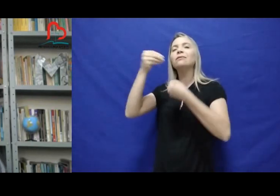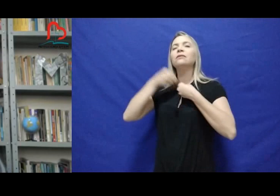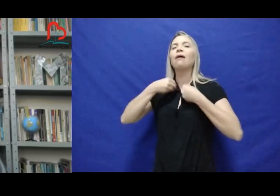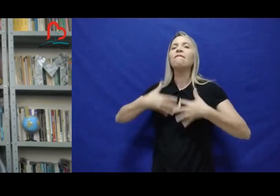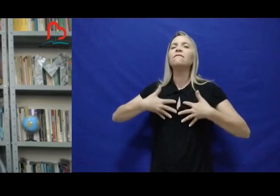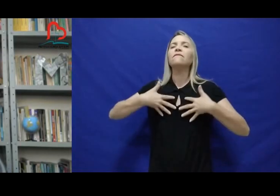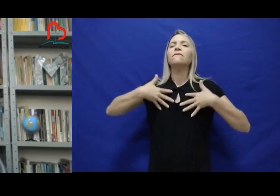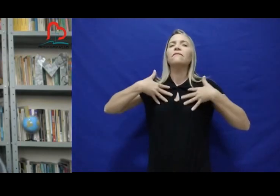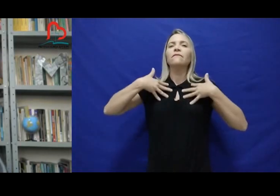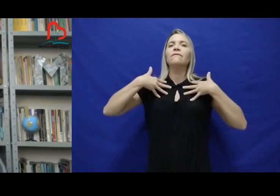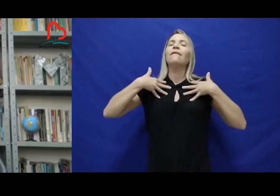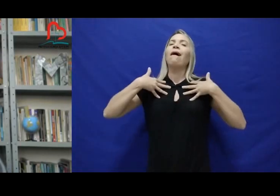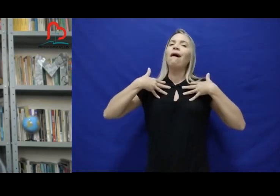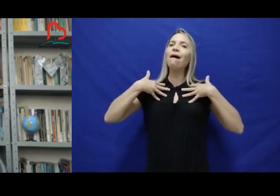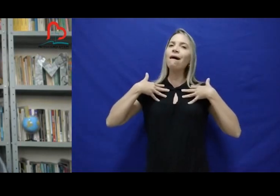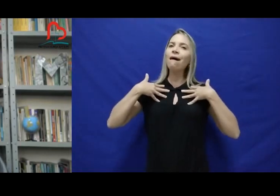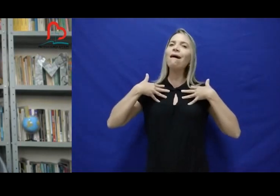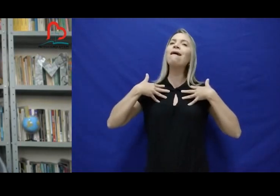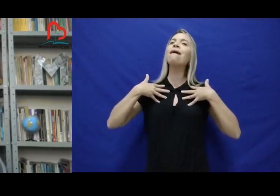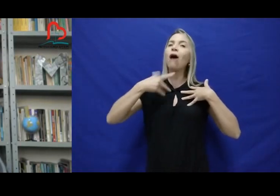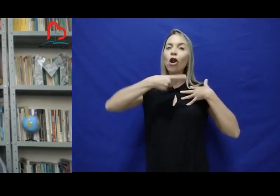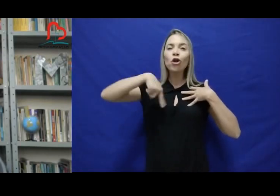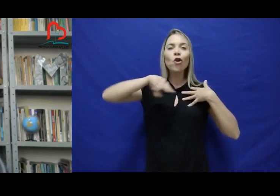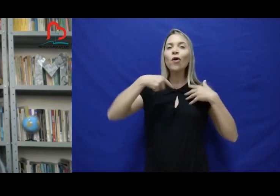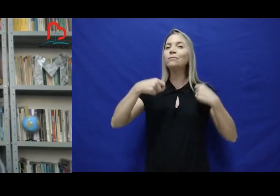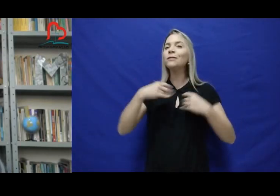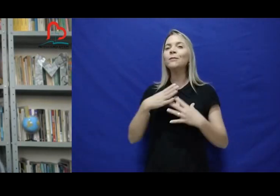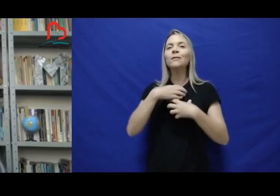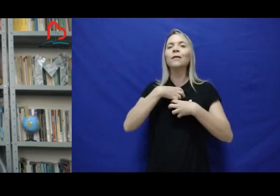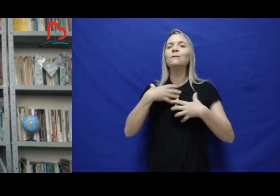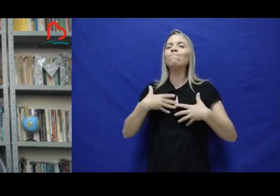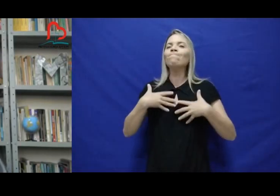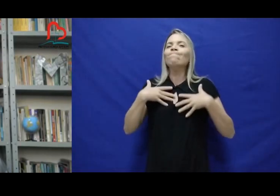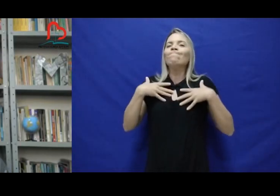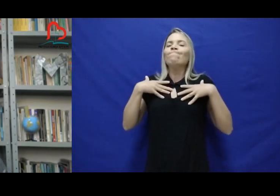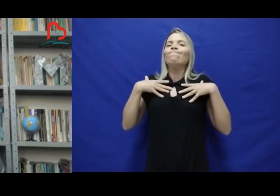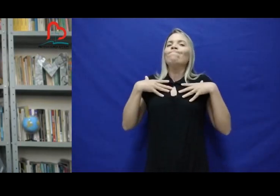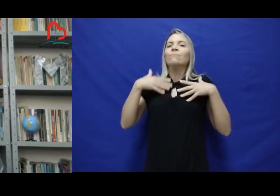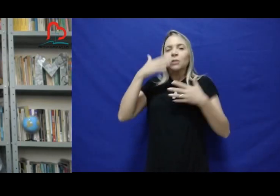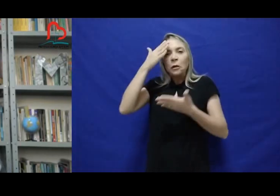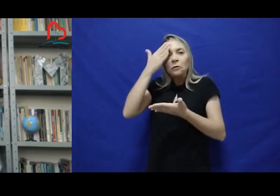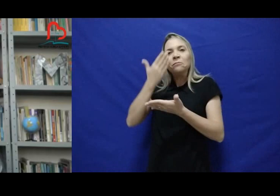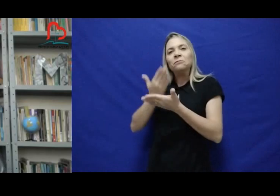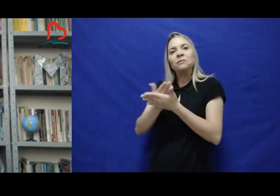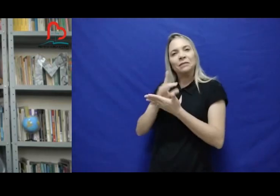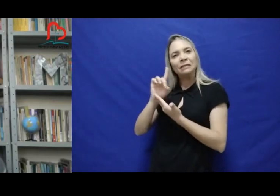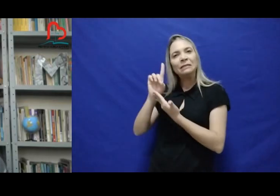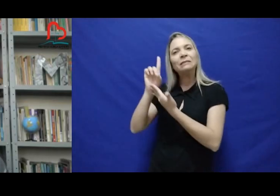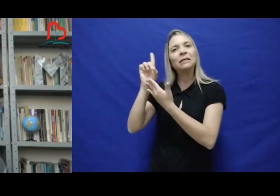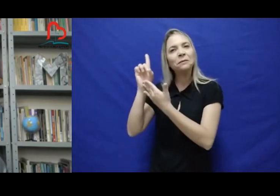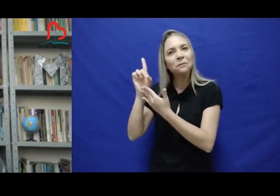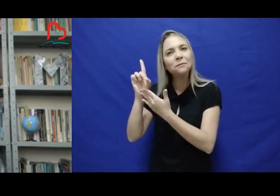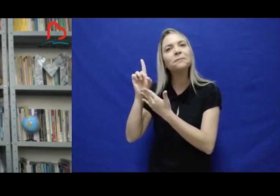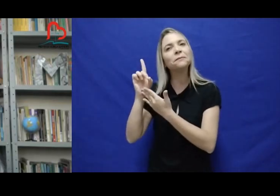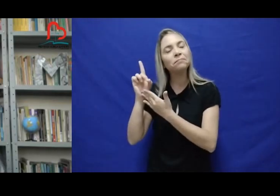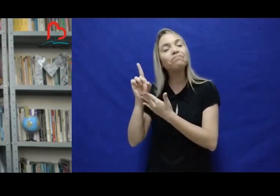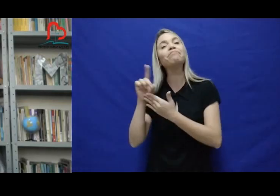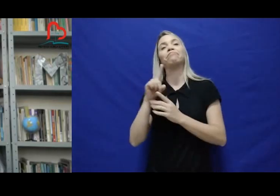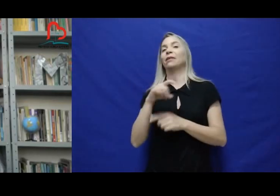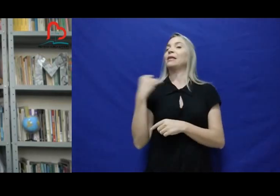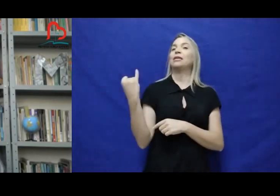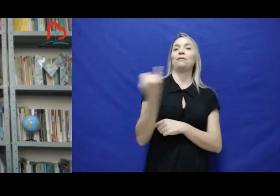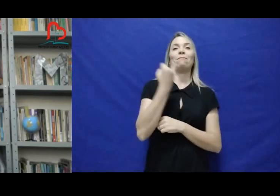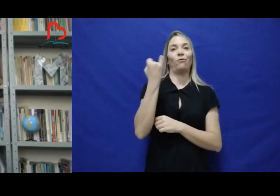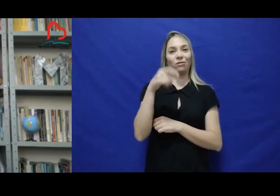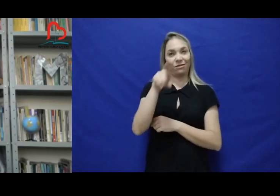todo crente deve ter em Deus, da plena satisfação que o homem somente encontra em